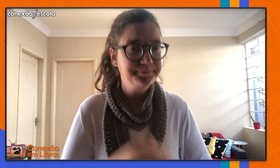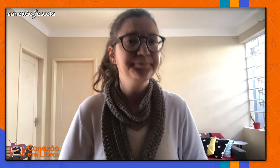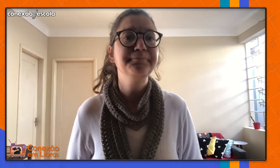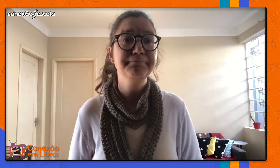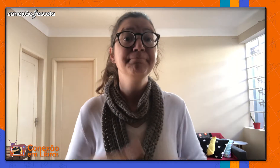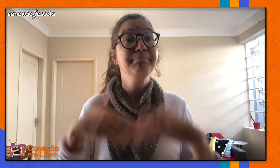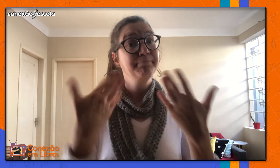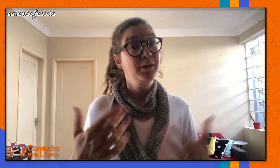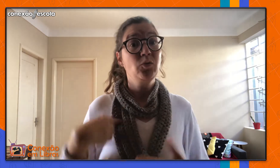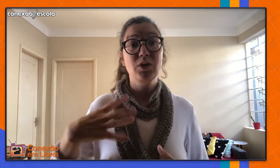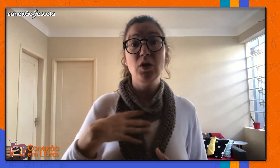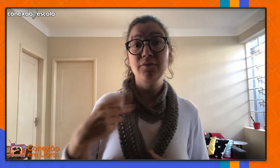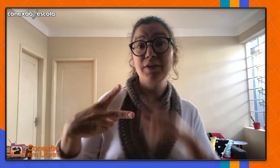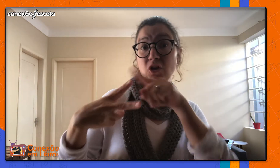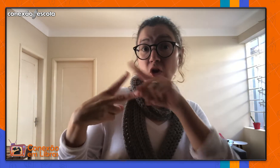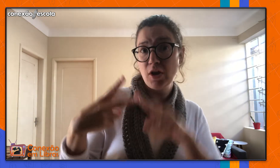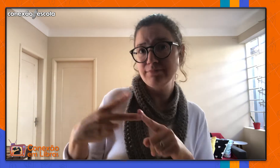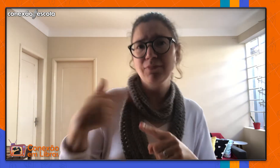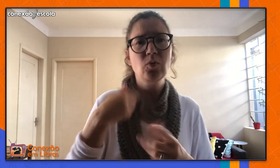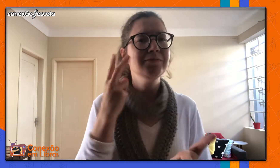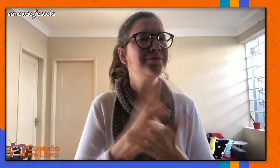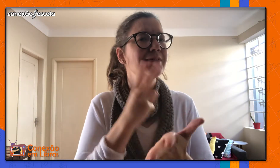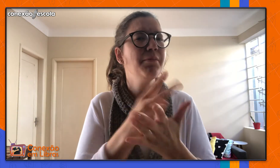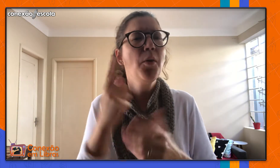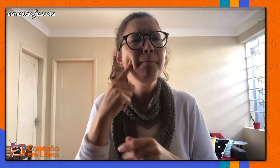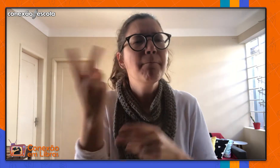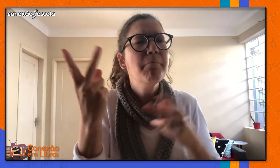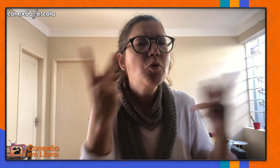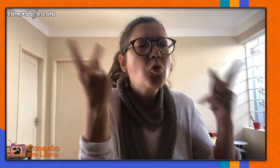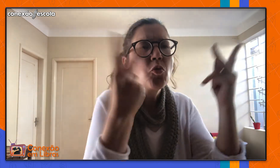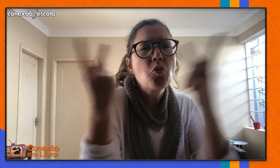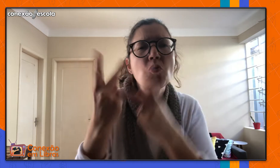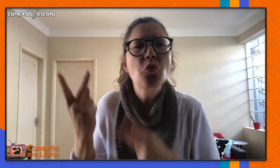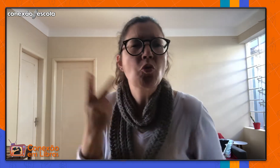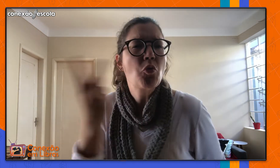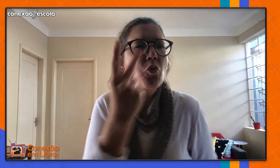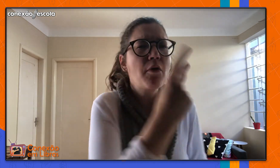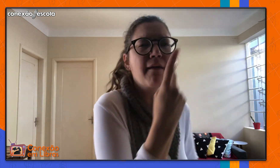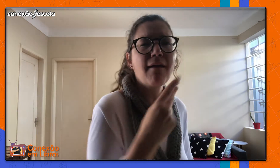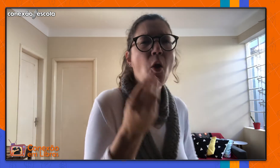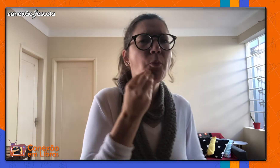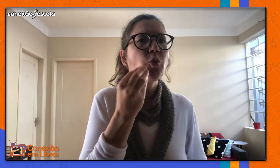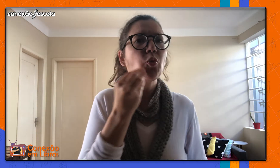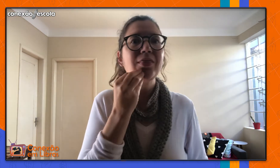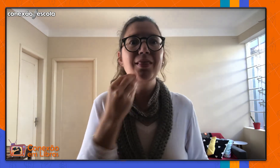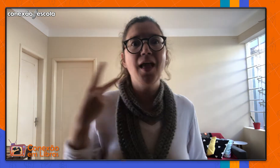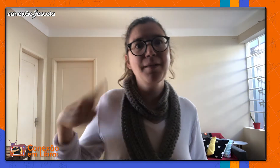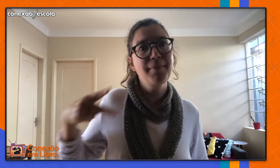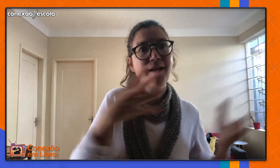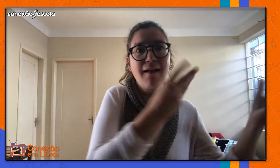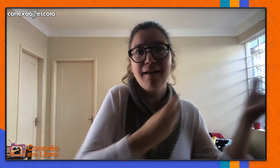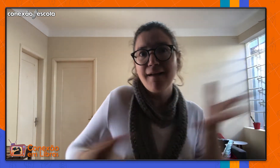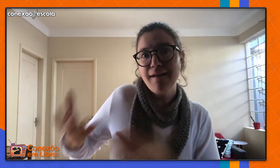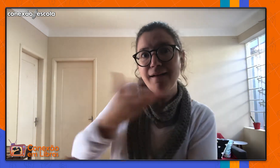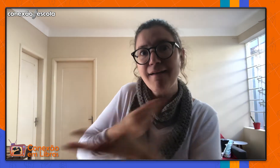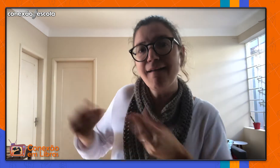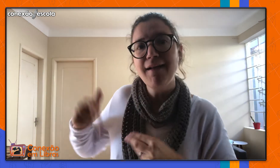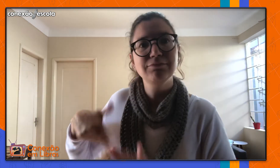isso em relação ao futuro das minhas filhas. As minhas duas filhas, eu sempre procuro dar a elas oportunidades para que elas